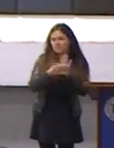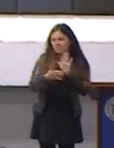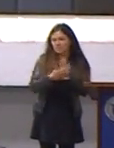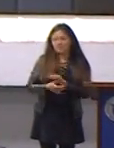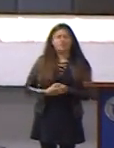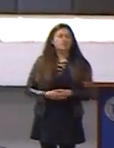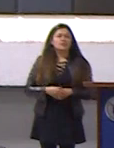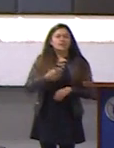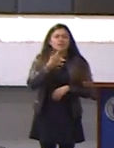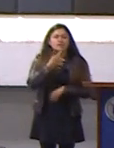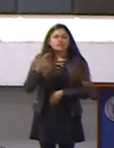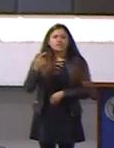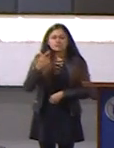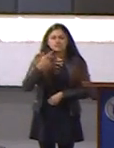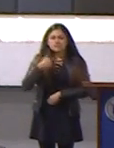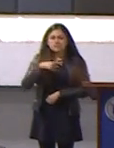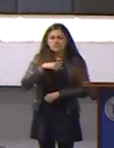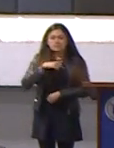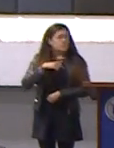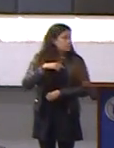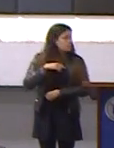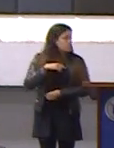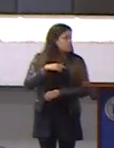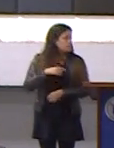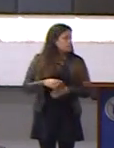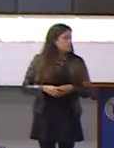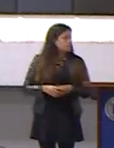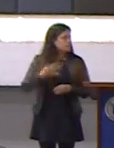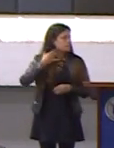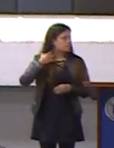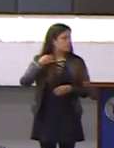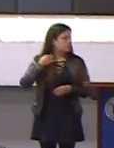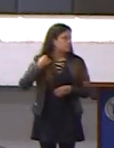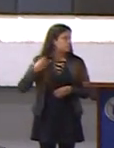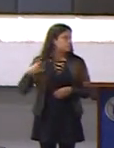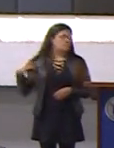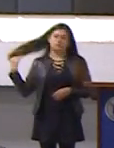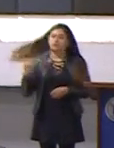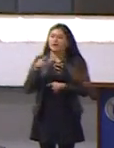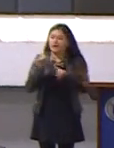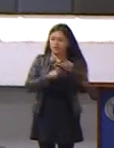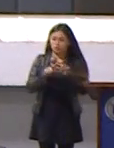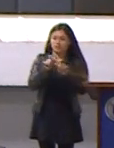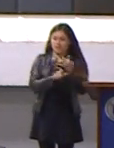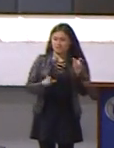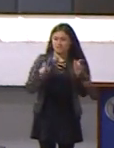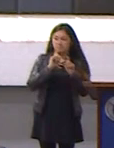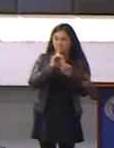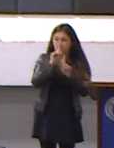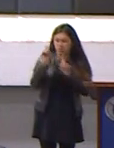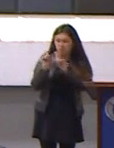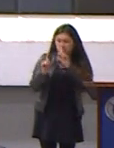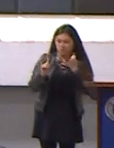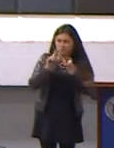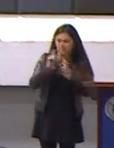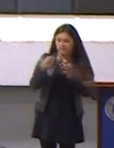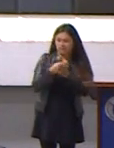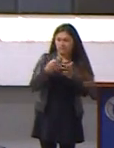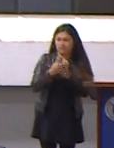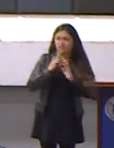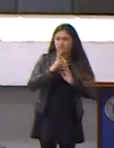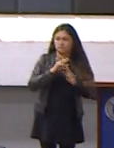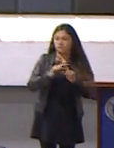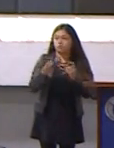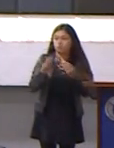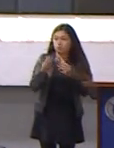respuestas que nos dan y después allá en la facultad en otro momento pues tratar de de pasarlas por redes o de alguna